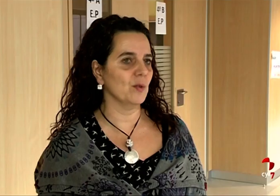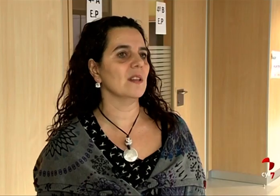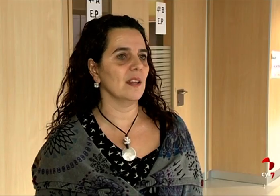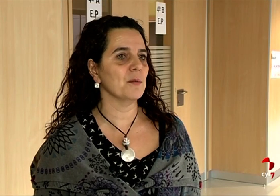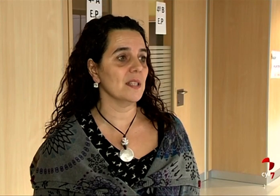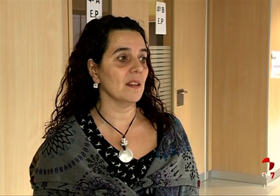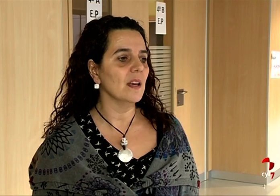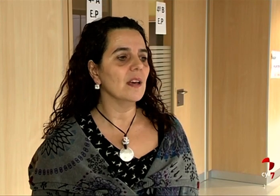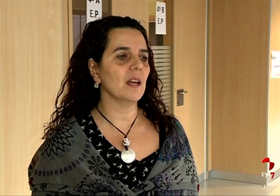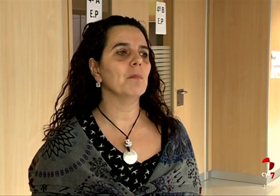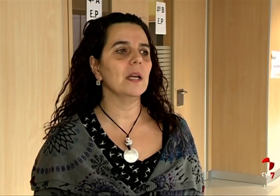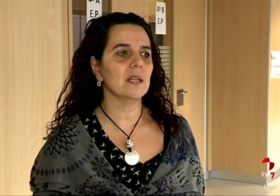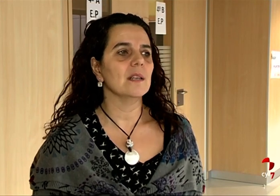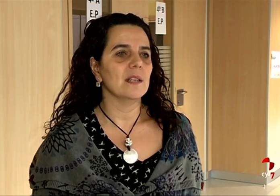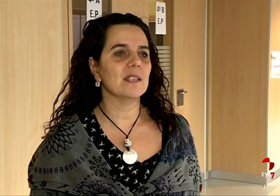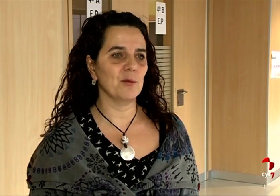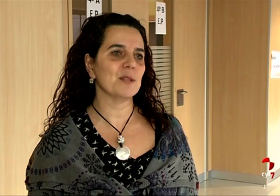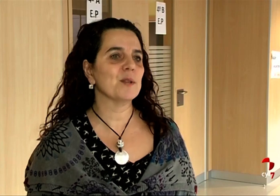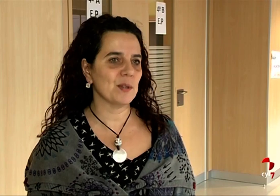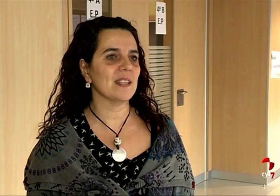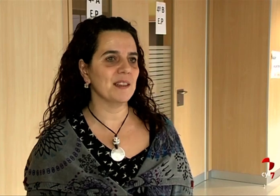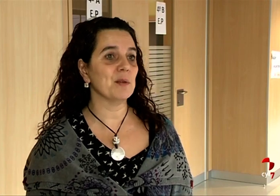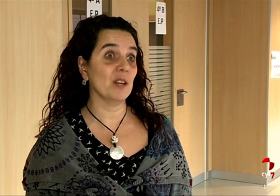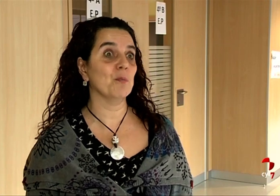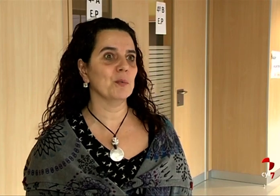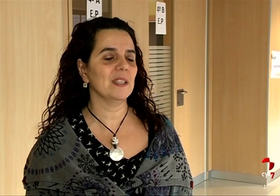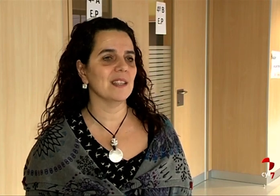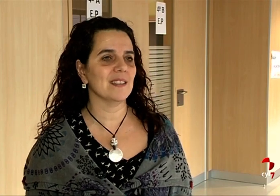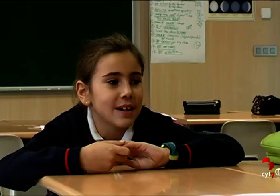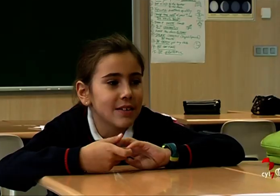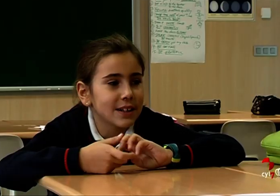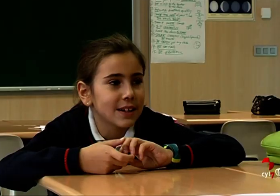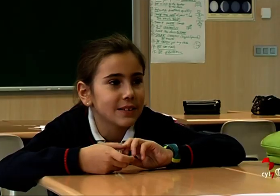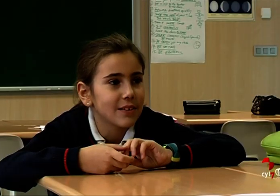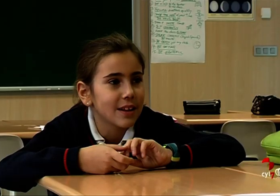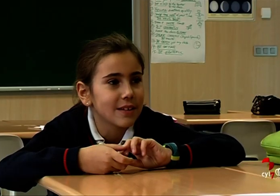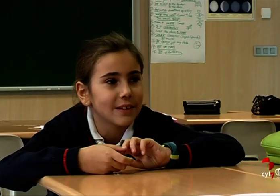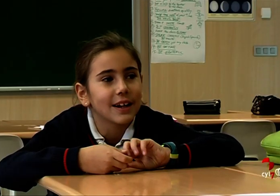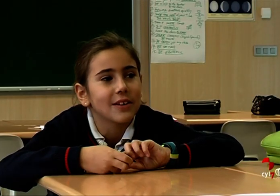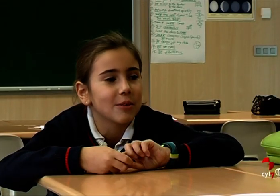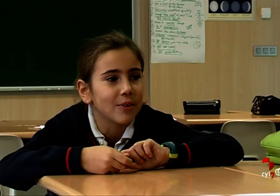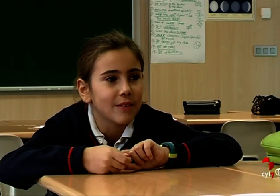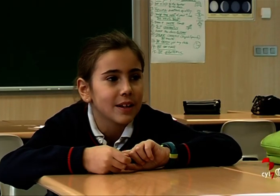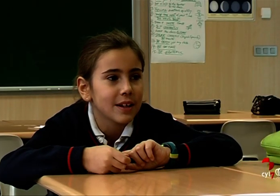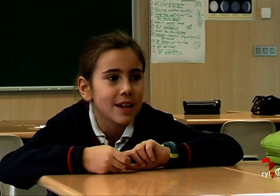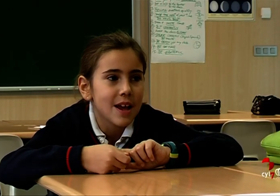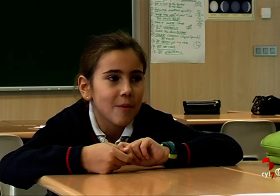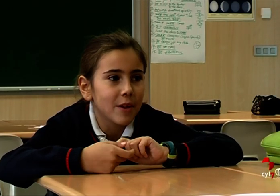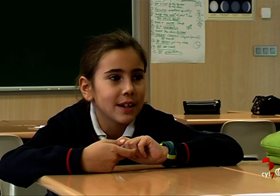la diversidad que implique ser unas personas activas y comprometidas. Aunque sean sordas o tengan ese problema, pueden tener